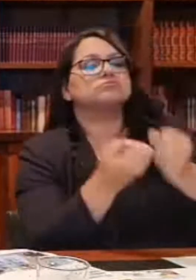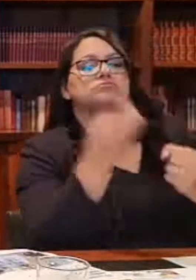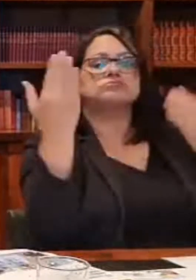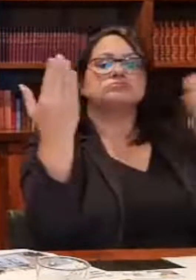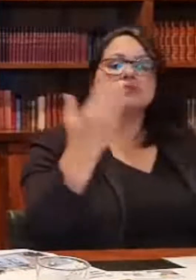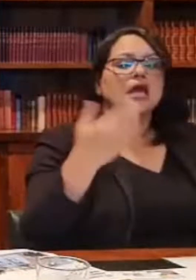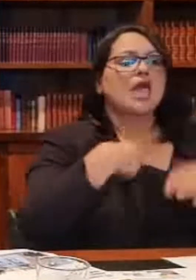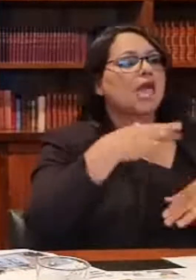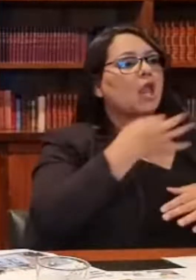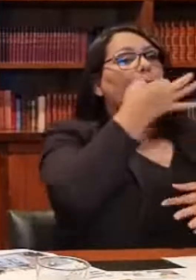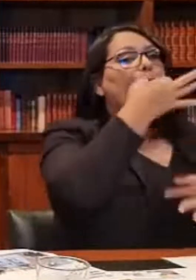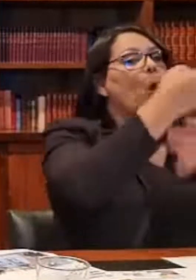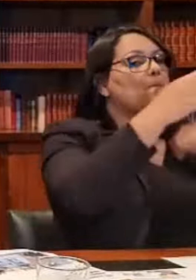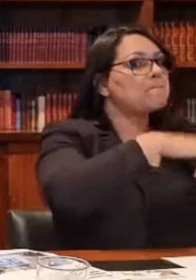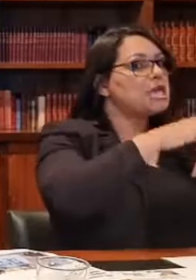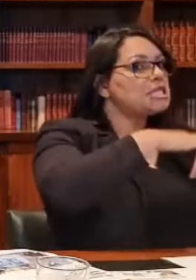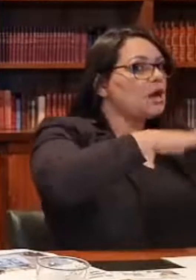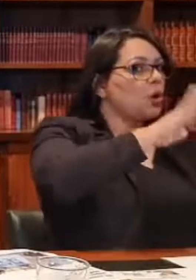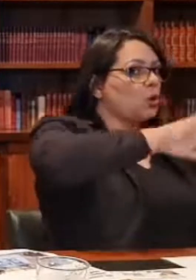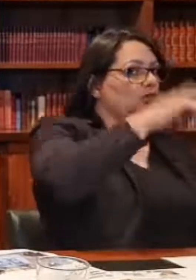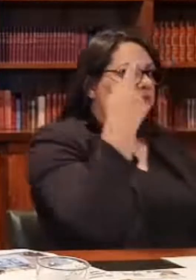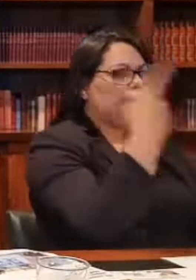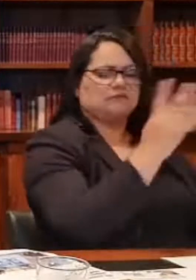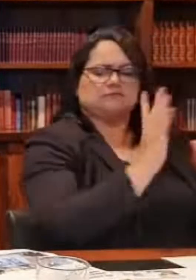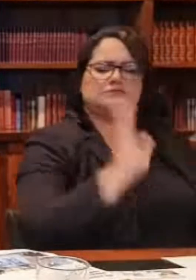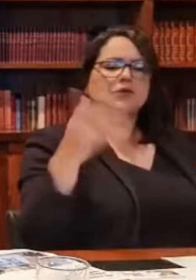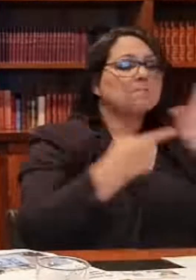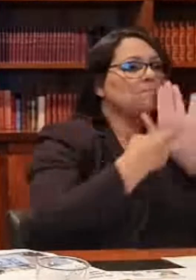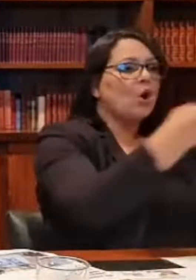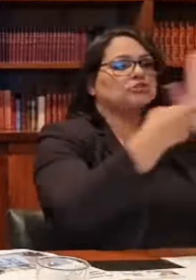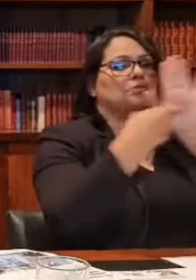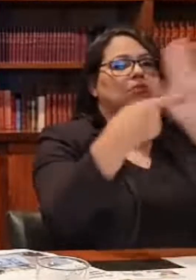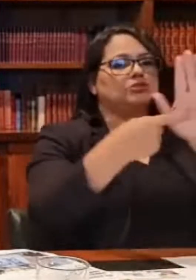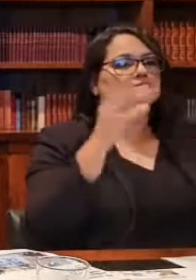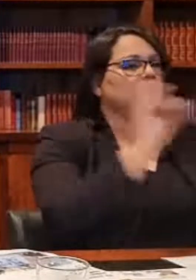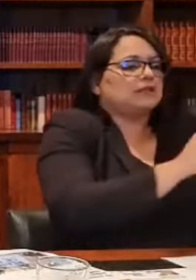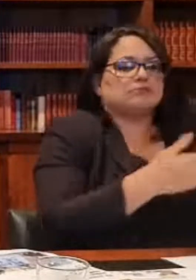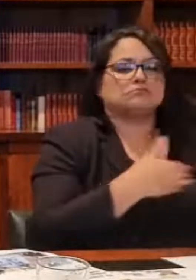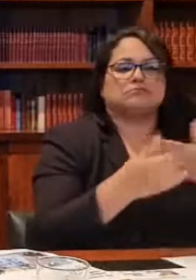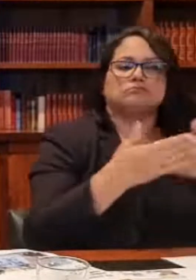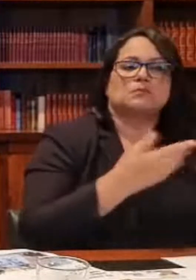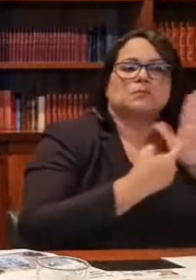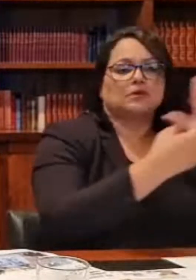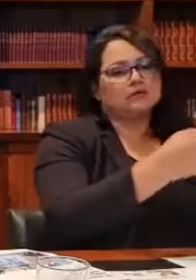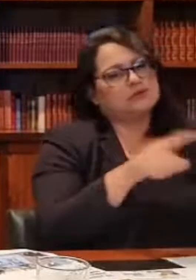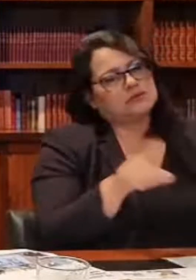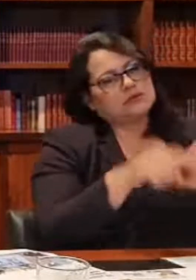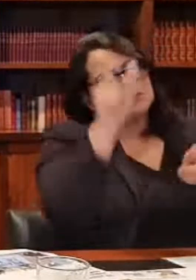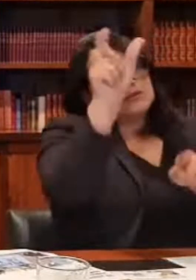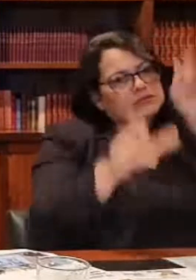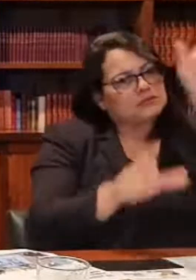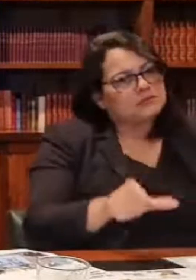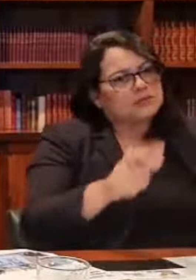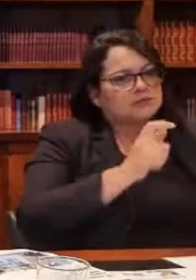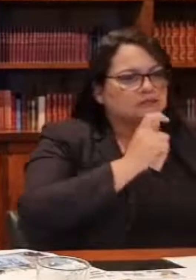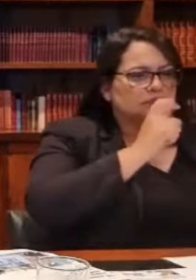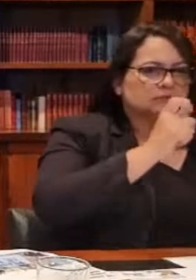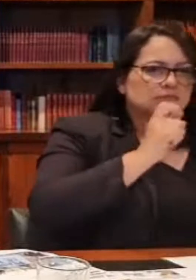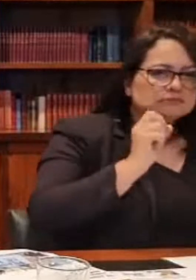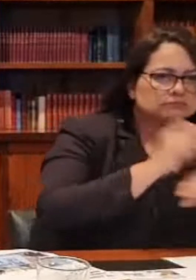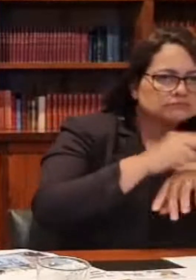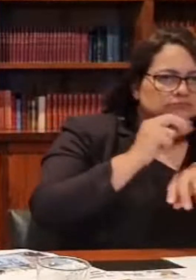não faz juízo disso aí. A conclusão é tudo tua. E levando-se em conta, em especial, a qualidade das pessoas que estão indo